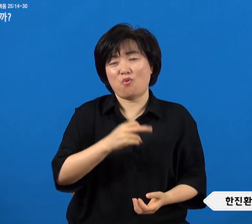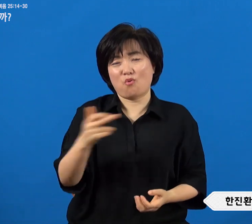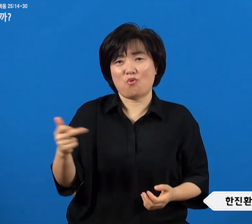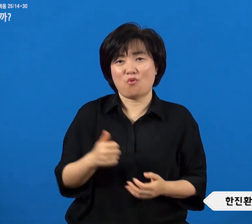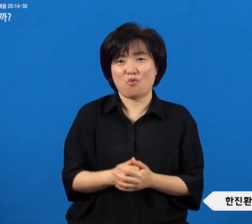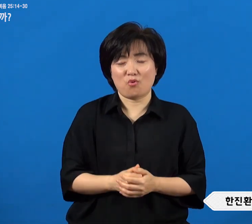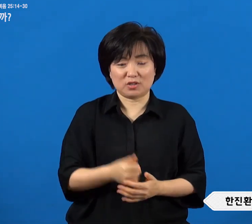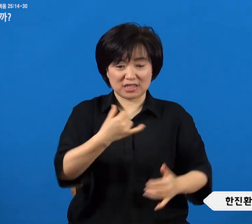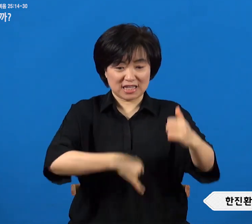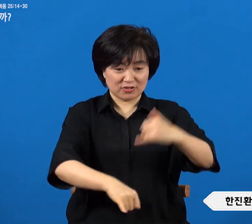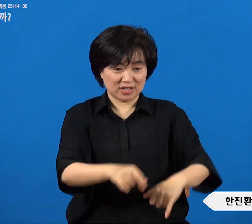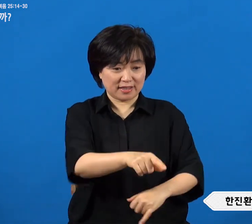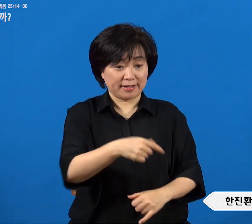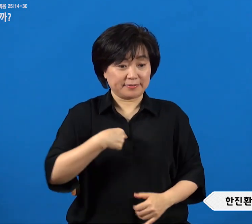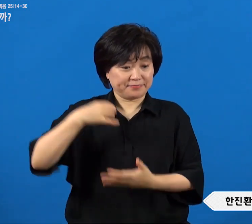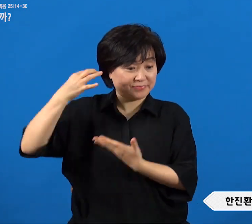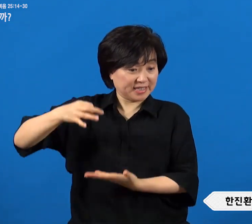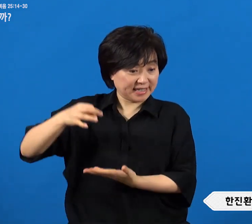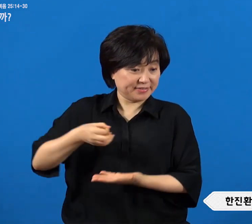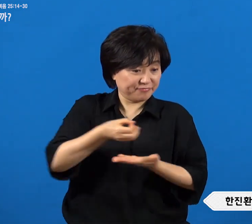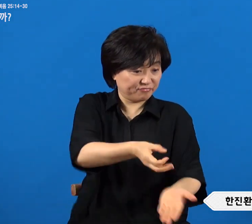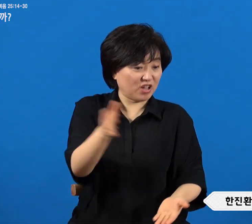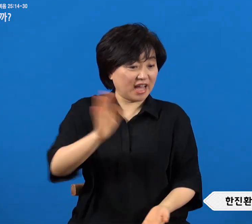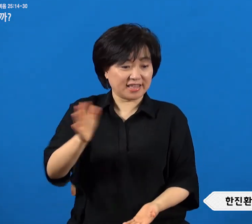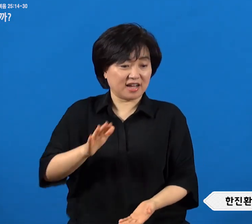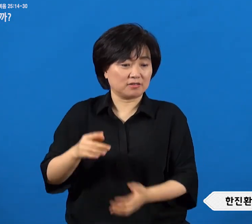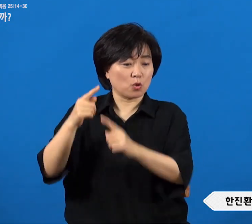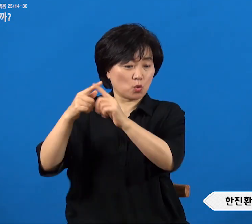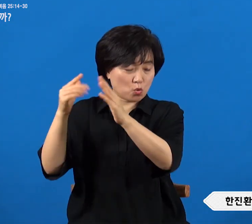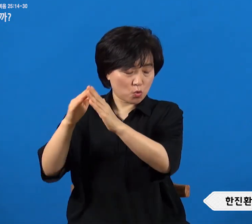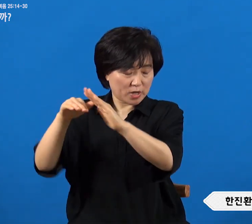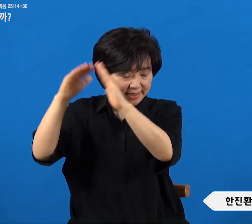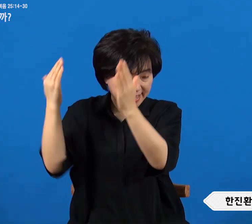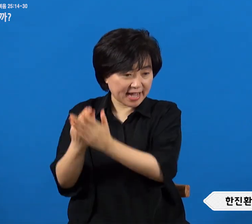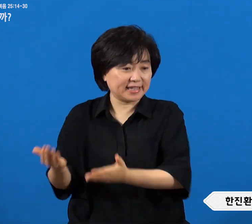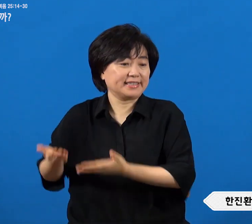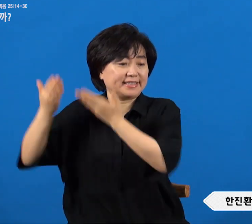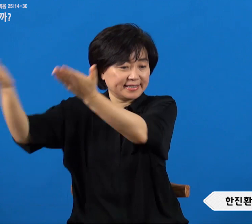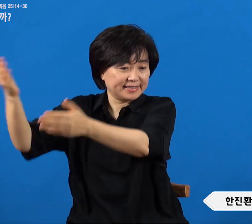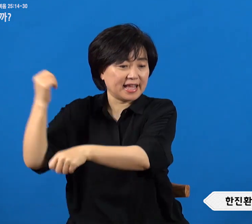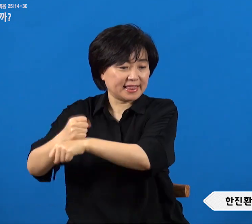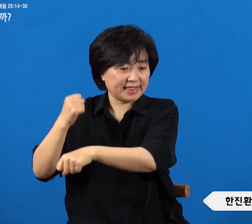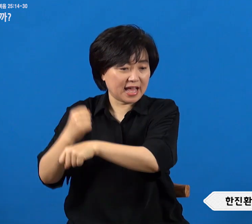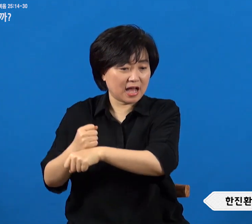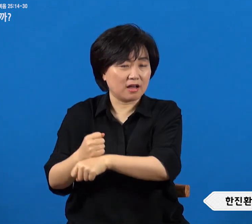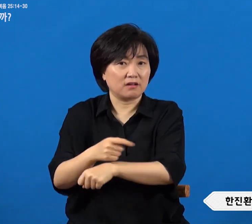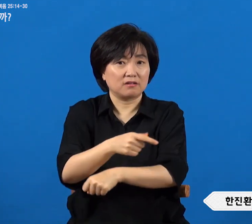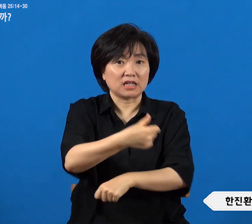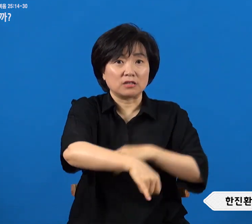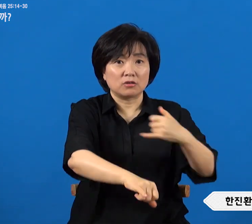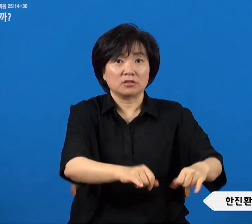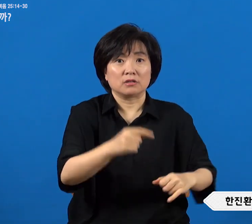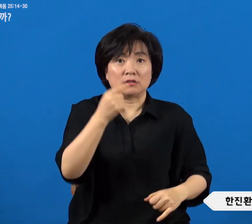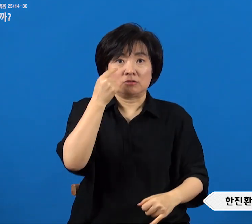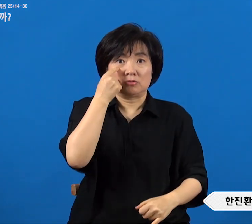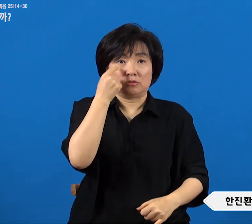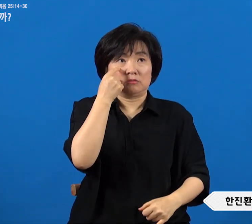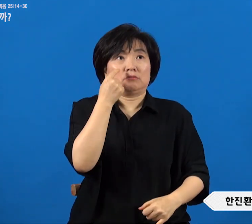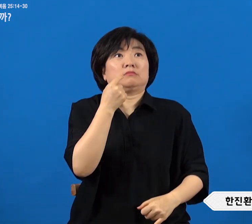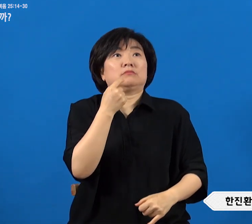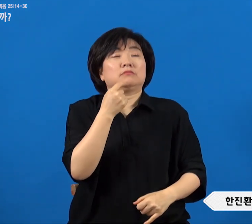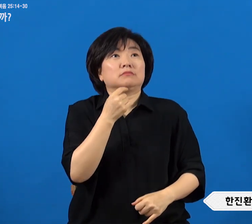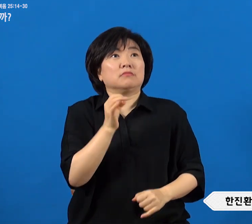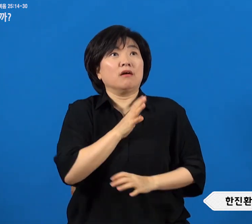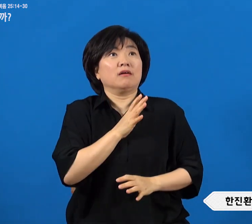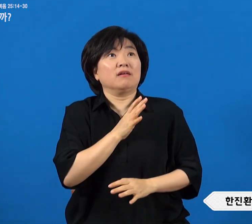이제 너희들에게 유산 안 줄 거다, 교회에 바칠 거다 했더니 자녀들 눈빛이 달라지더라.